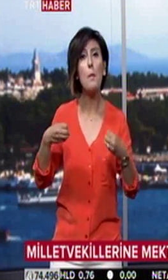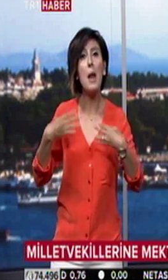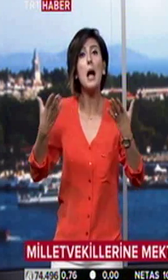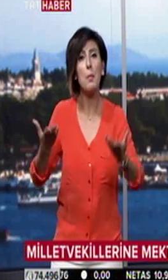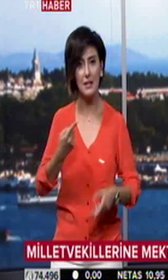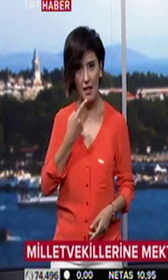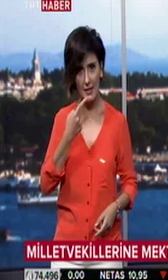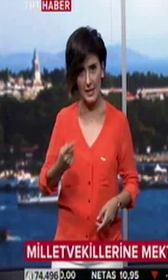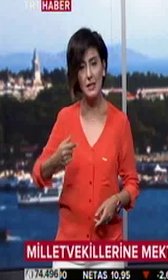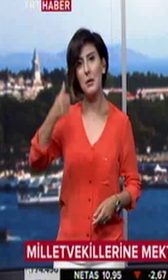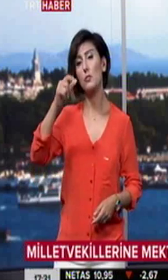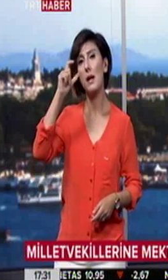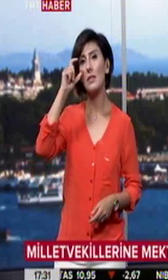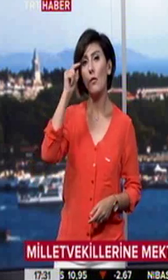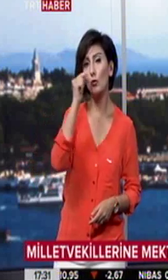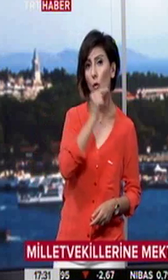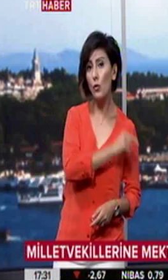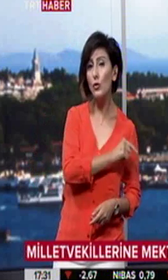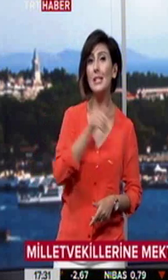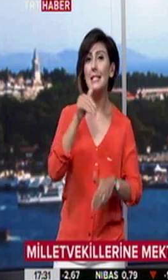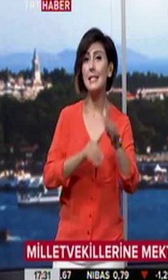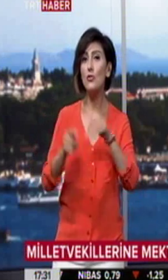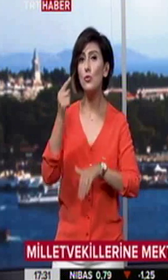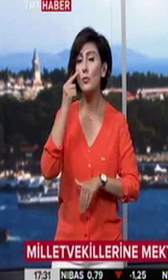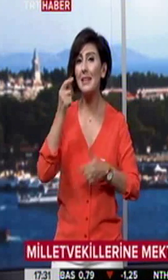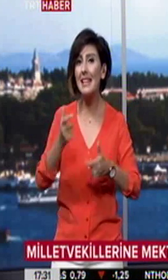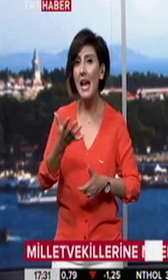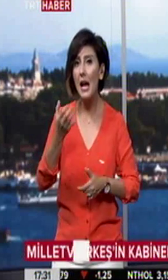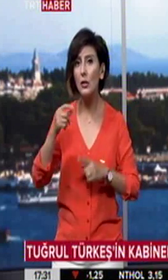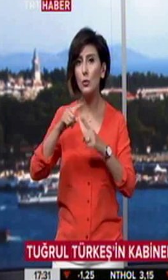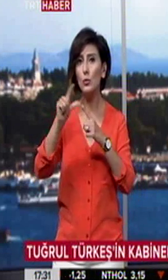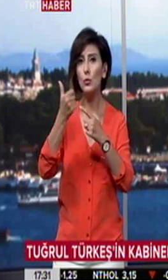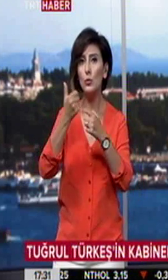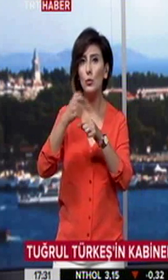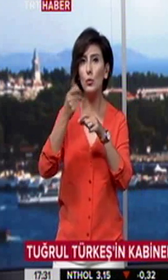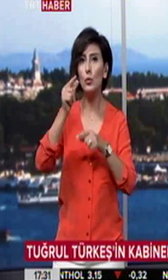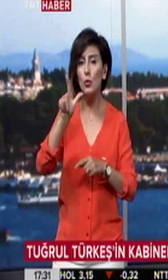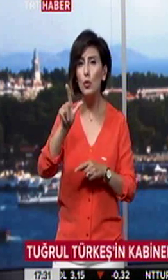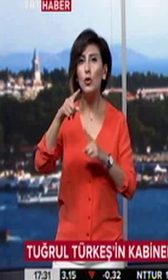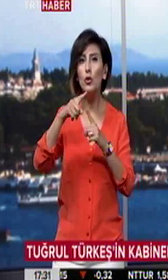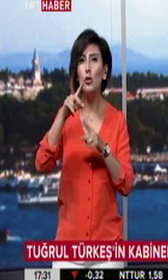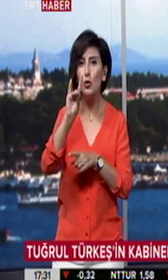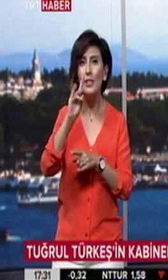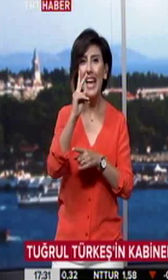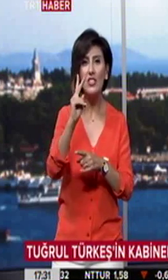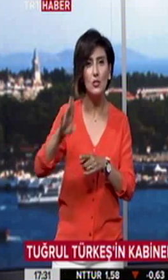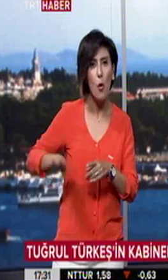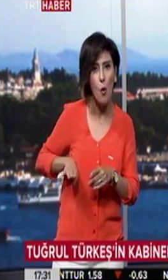dedi. Başbakan Ahmet Davutoğlu, seçim hükümetinde yer alan Tuğrul Türkeş'e de bir kez daha teşekkür